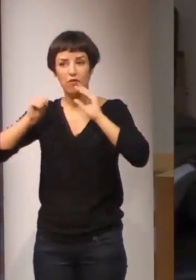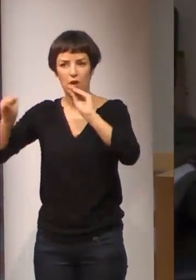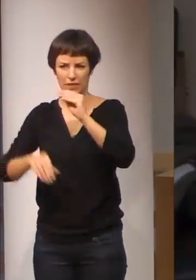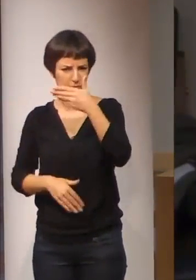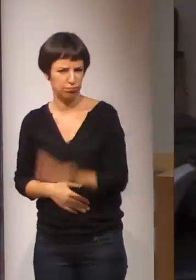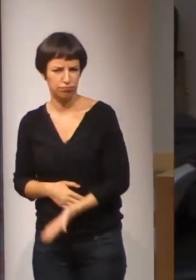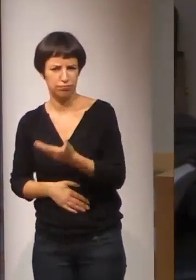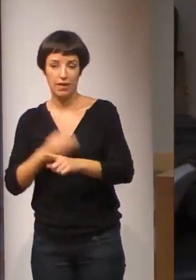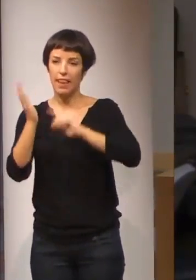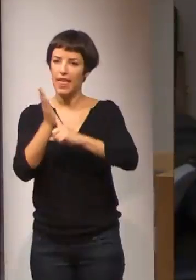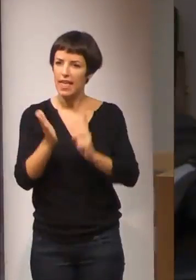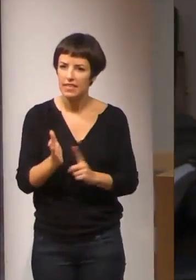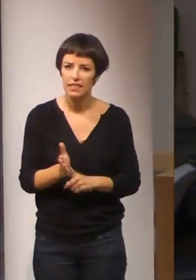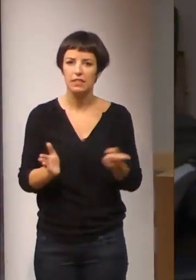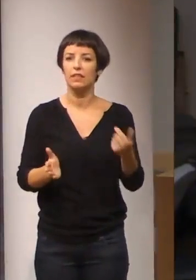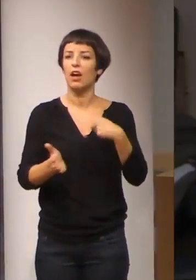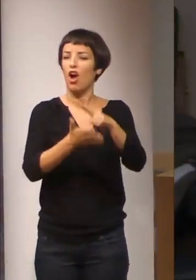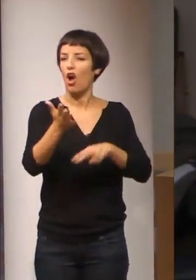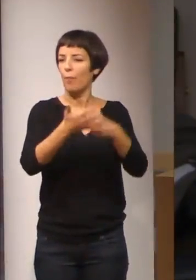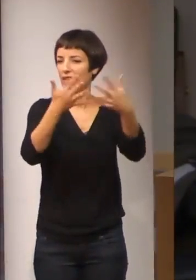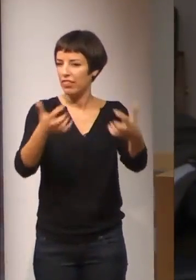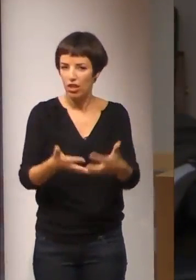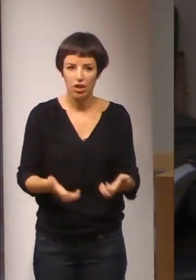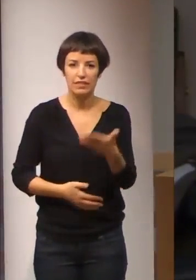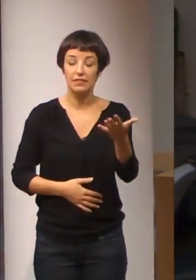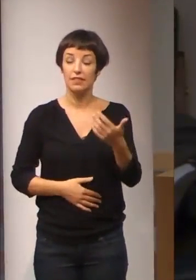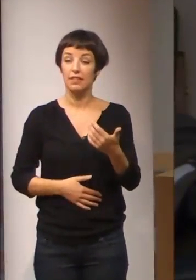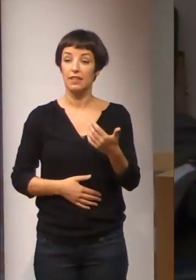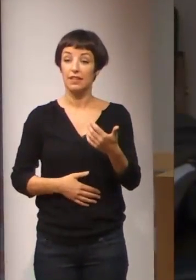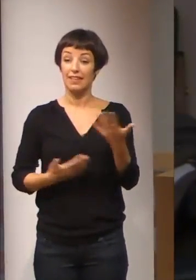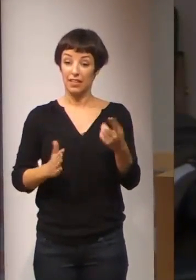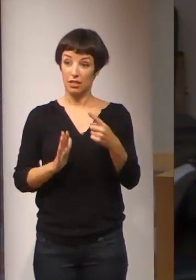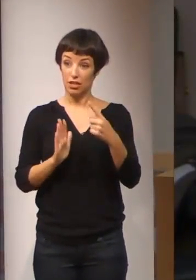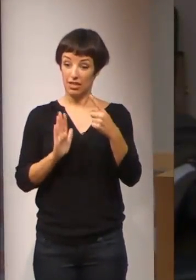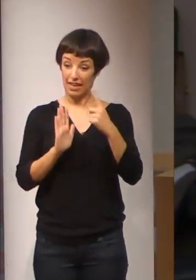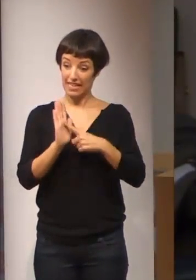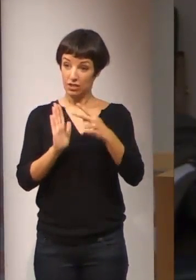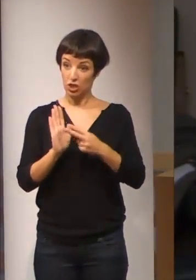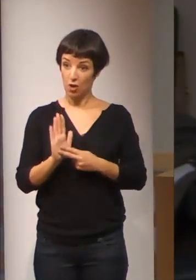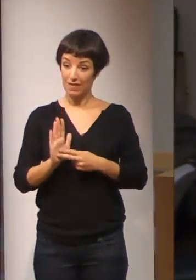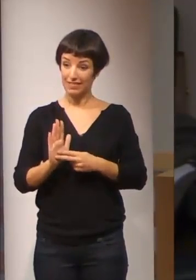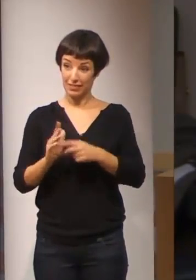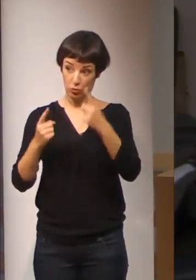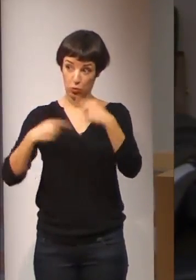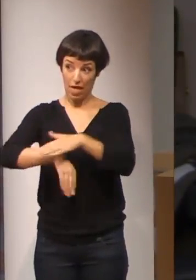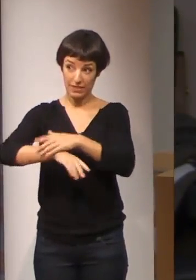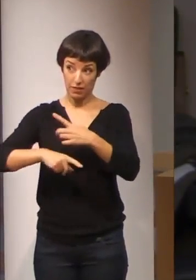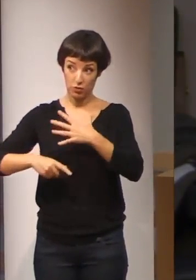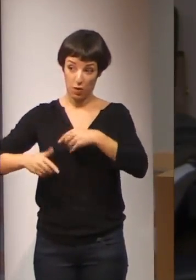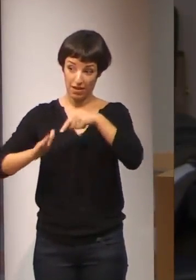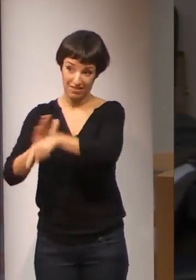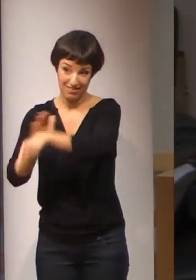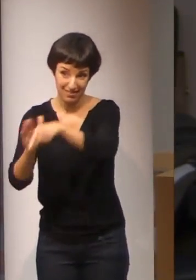las leyes, las convenciones, el desarrollo normativo que pueden hacer las administraciones y la